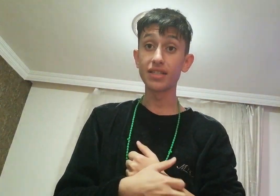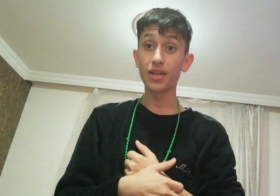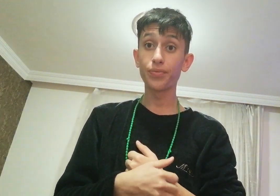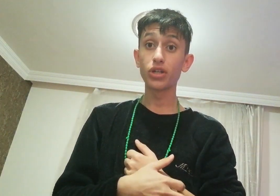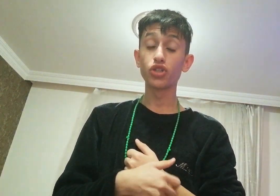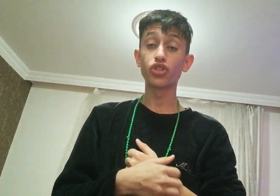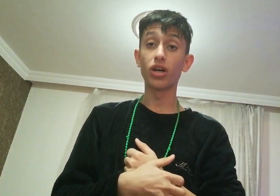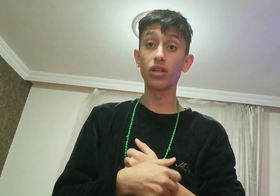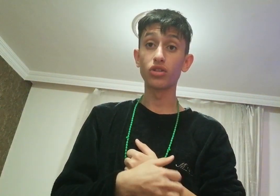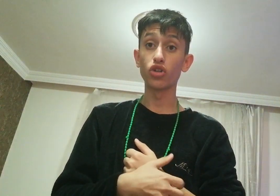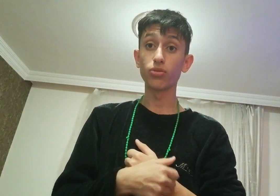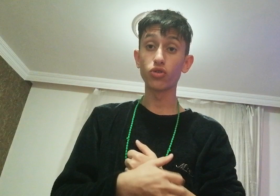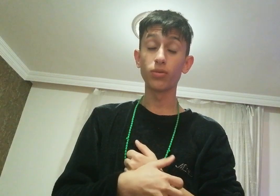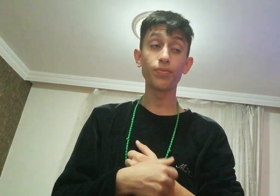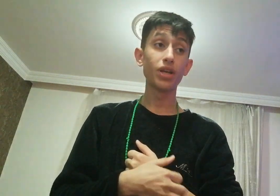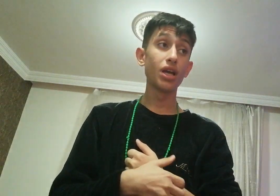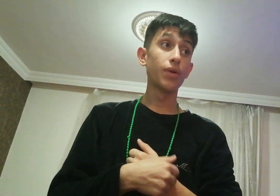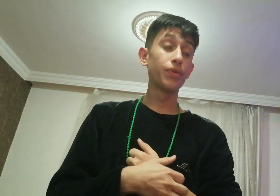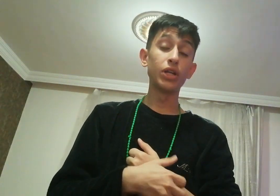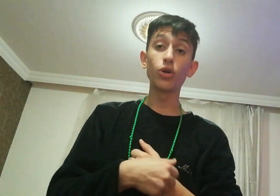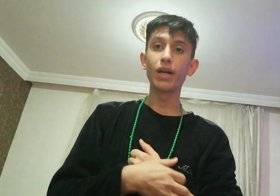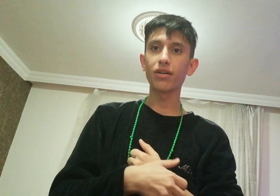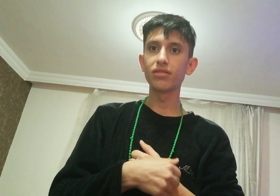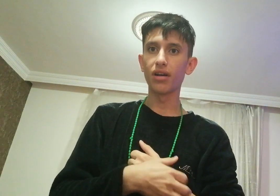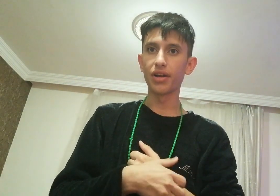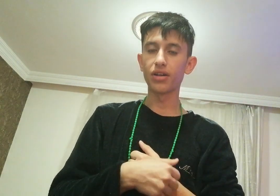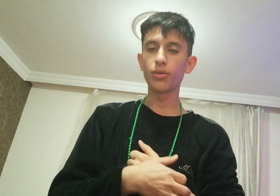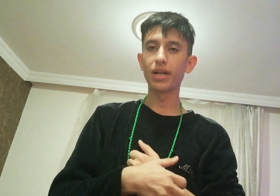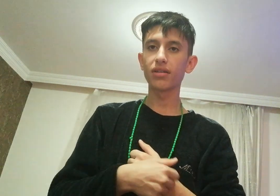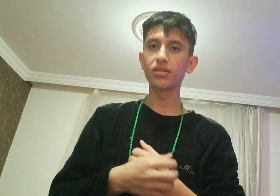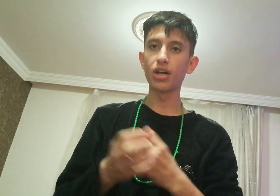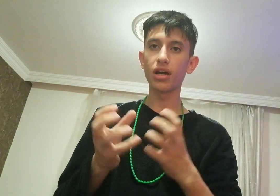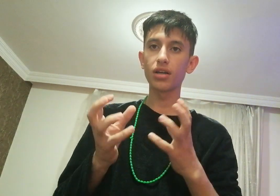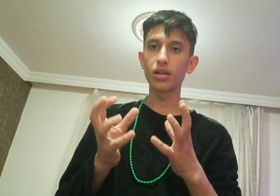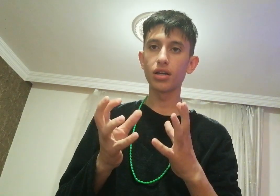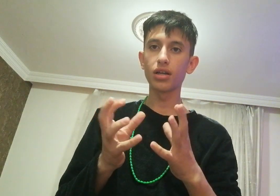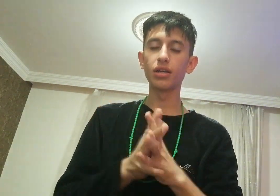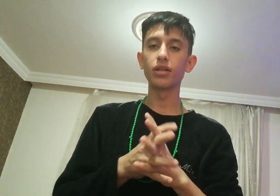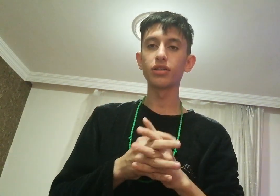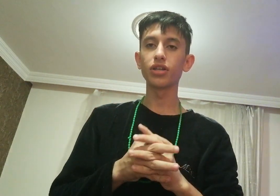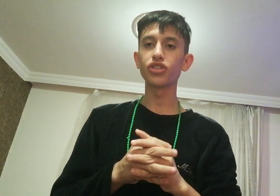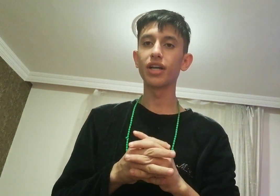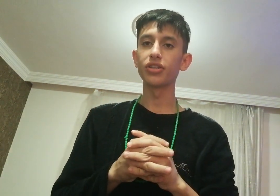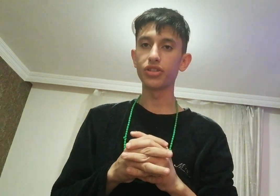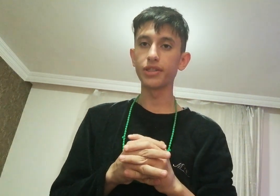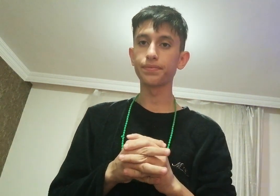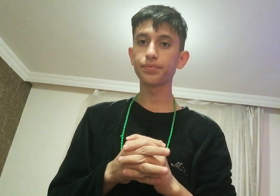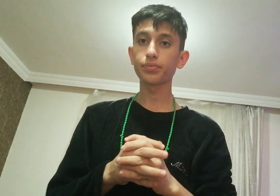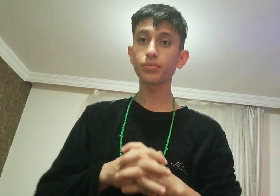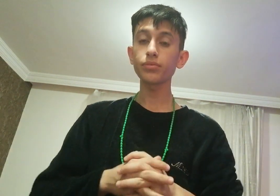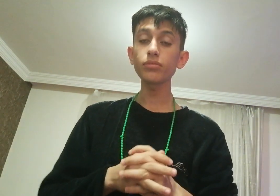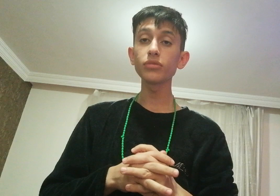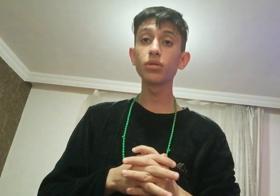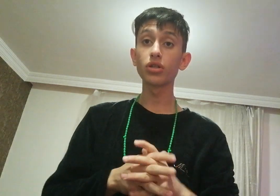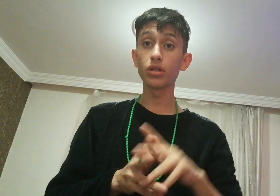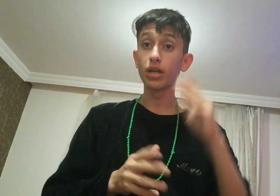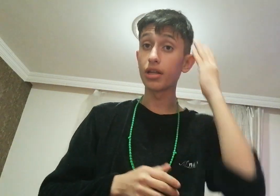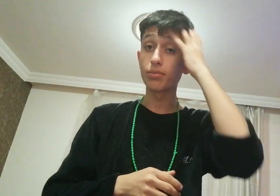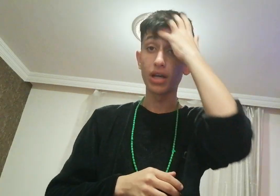السادسة، ان شاء الله تعجبكم. اليوم حلقتنا غير، اليوم حلقتنا تحشي عن الدين. يلا نبدأ